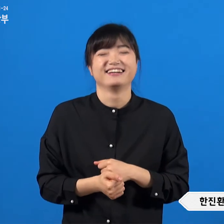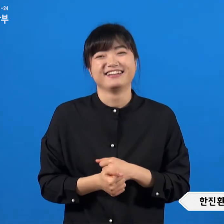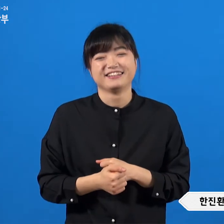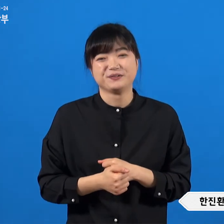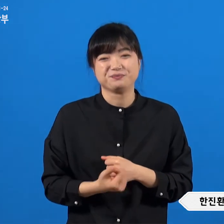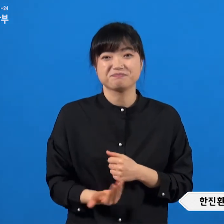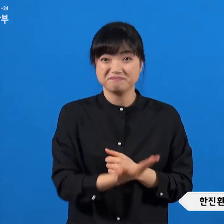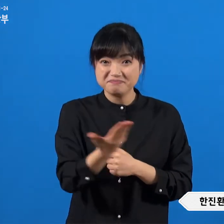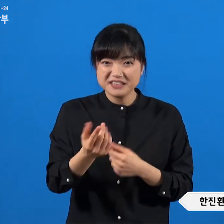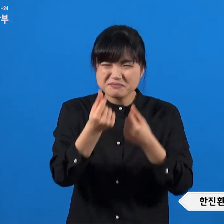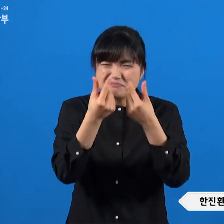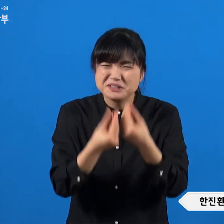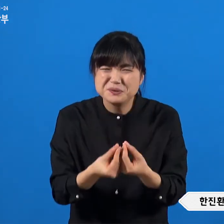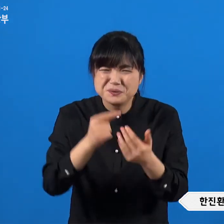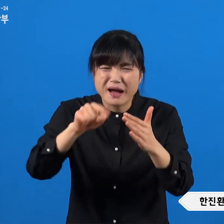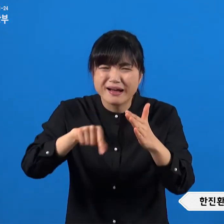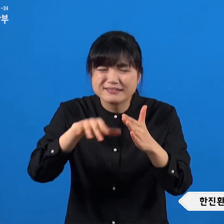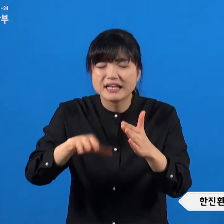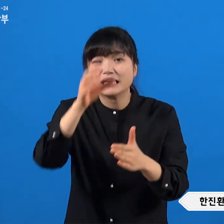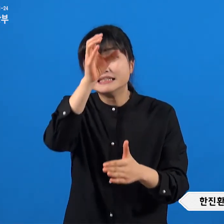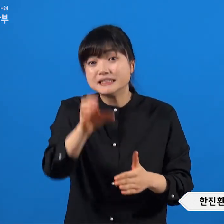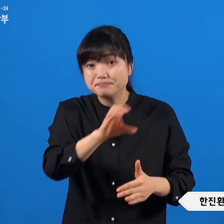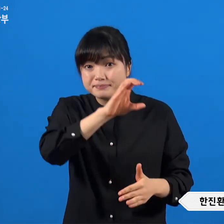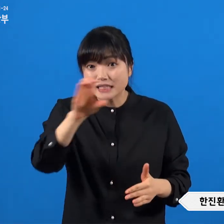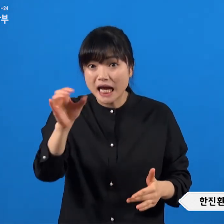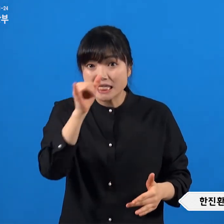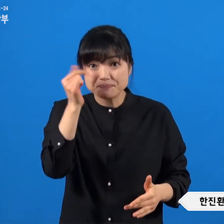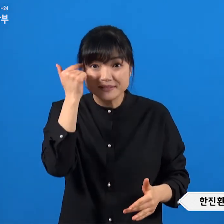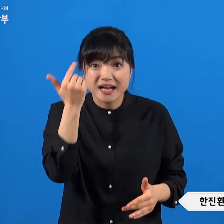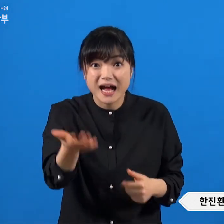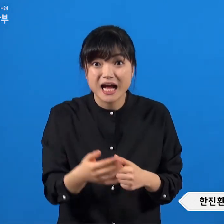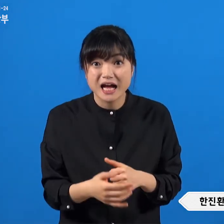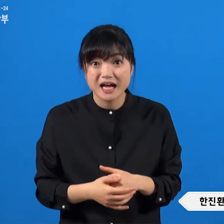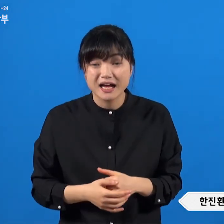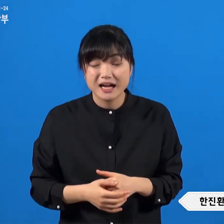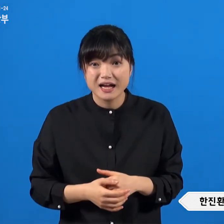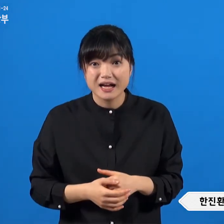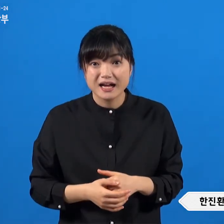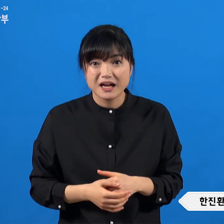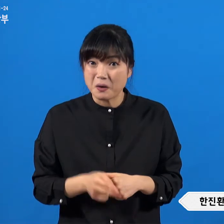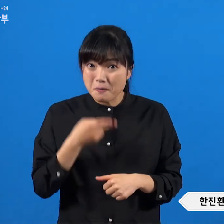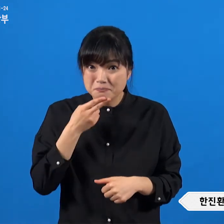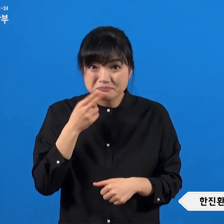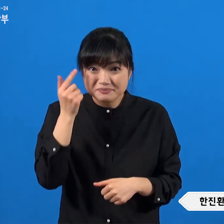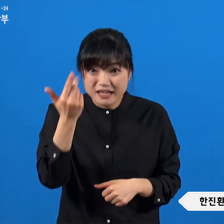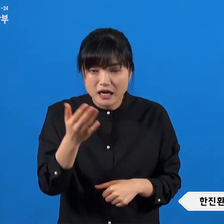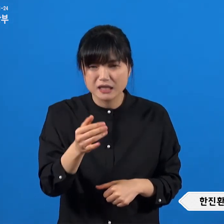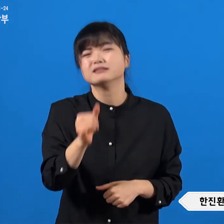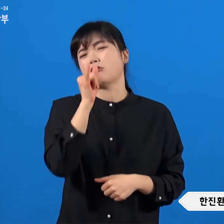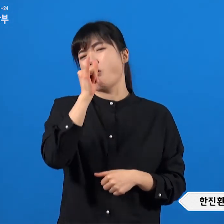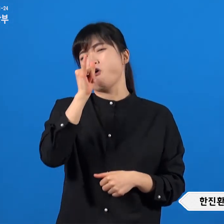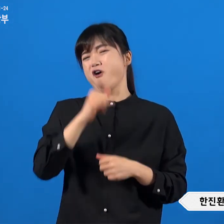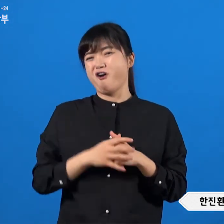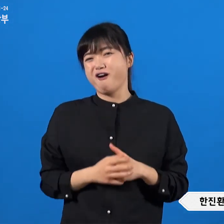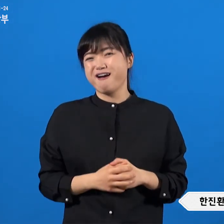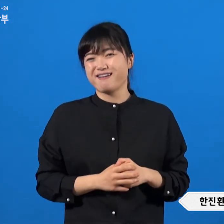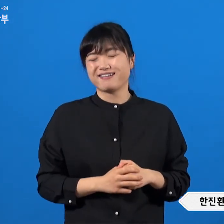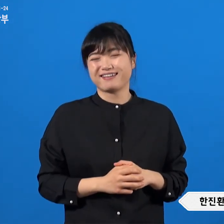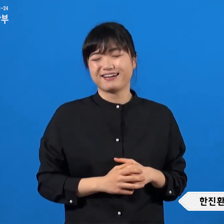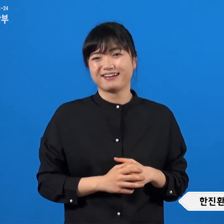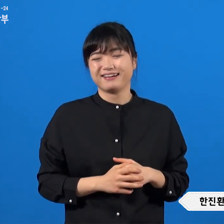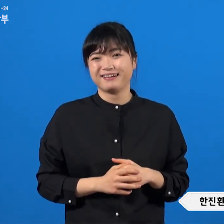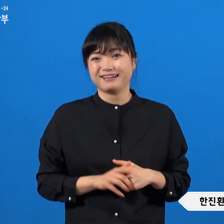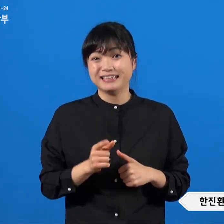여러분, 이 비유에 십자가가 있습니까? 없습니까? 십자가가 있습니다.